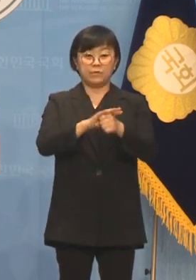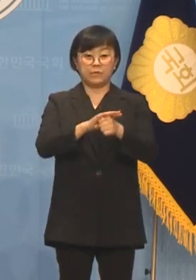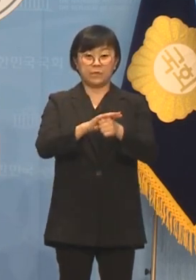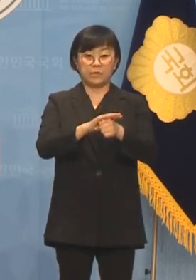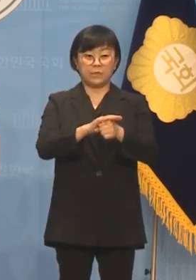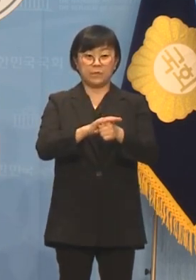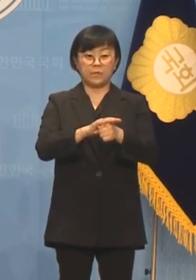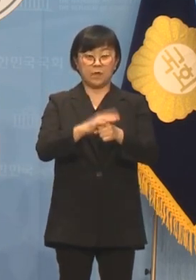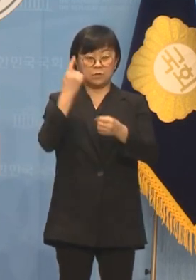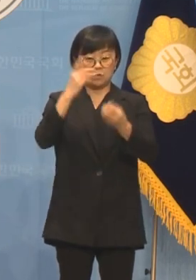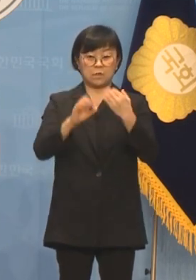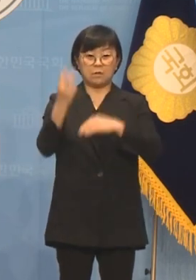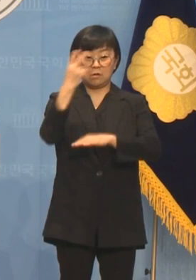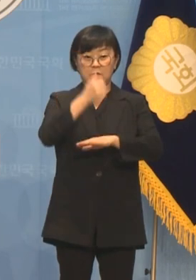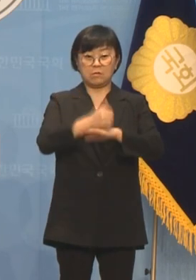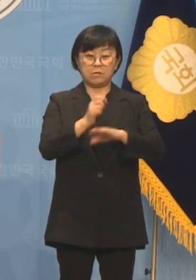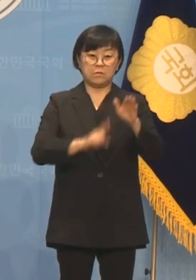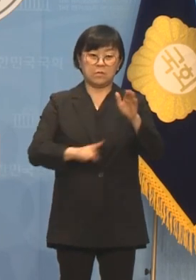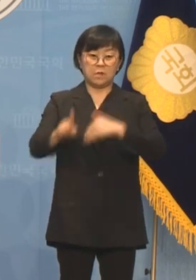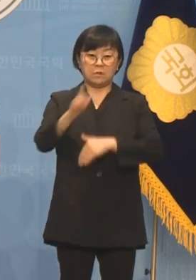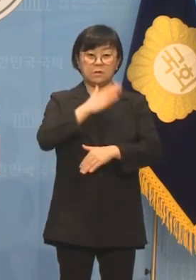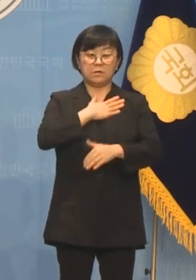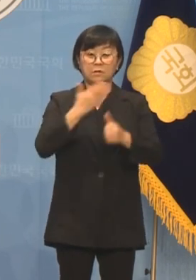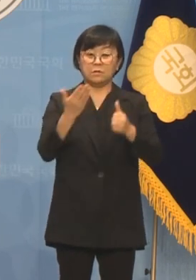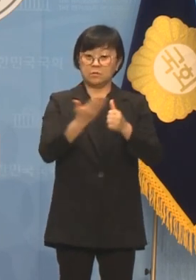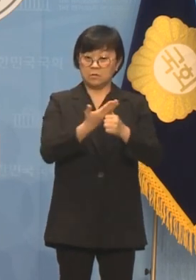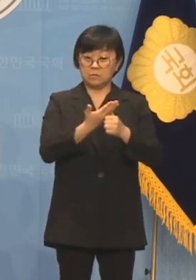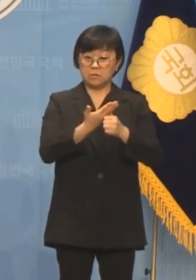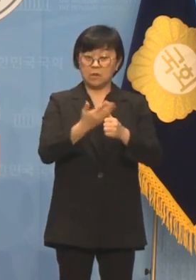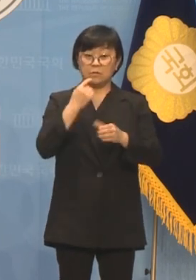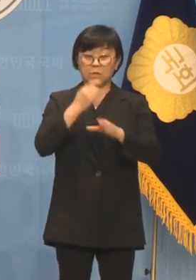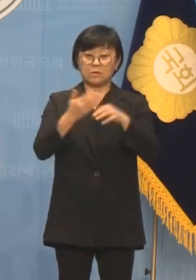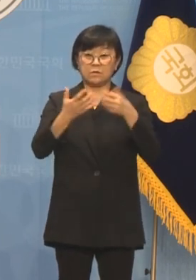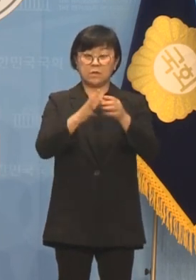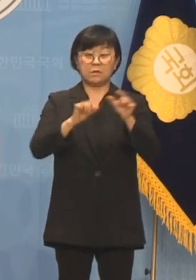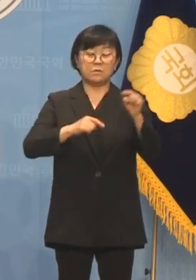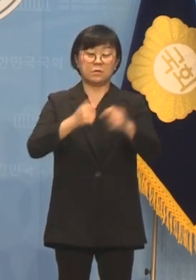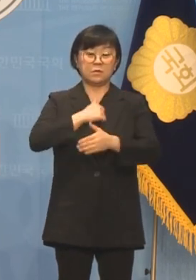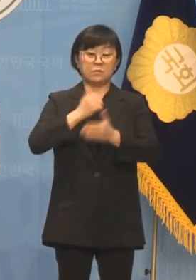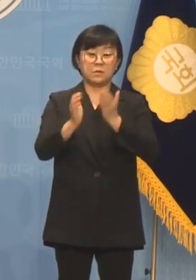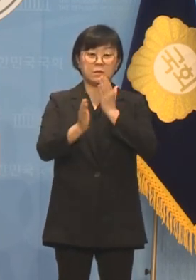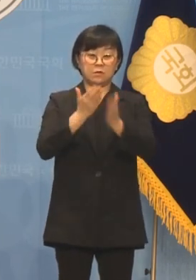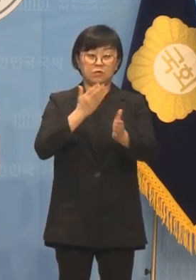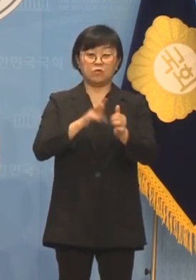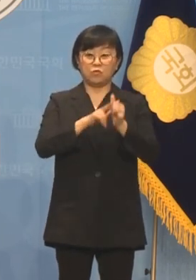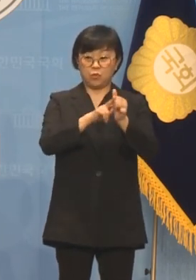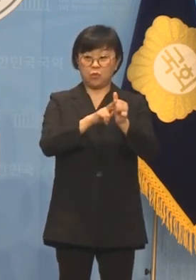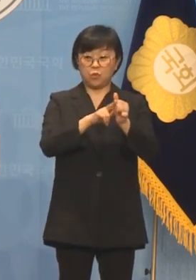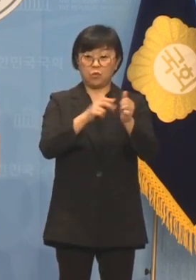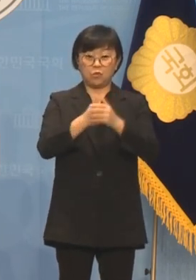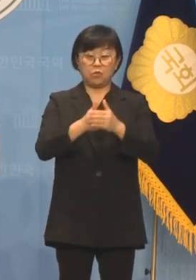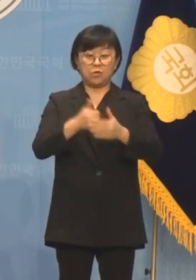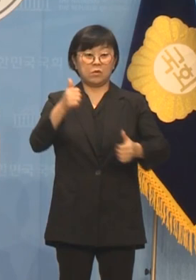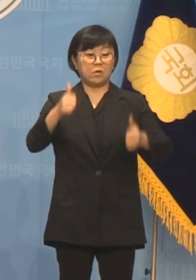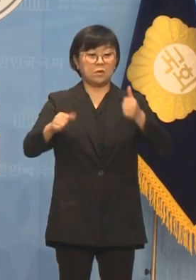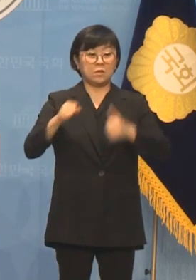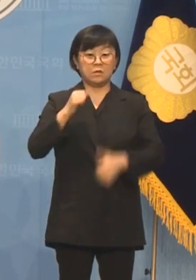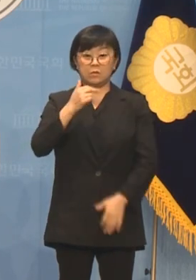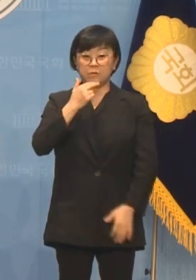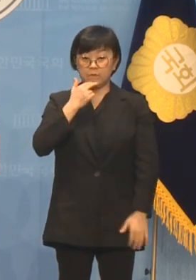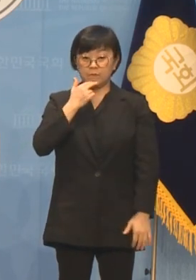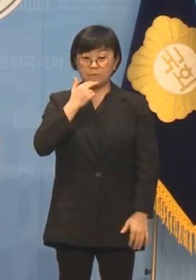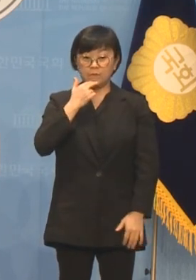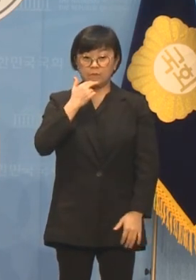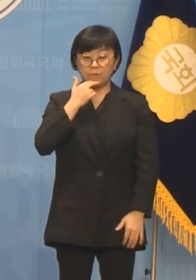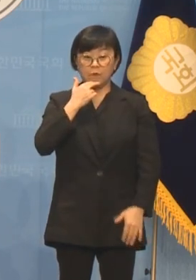언론사 여론조사에서 앞서가는 전은 오프하고 민주당 정체성에 맞지 않는 후보와 경쟁력 없는